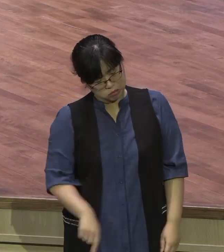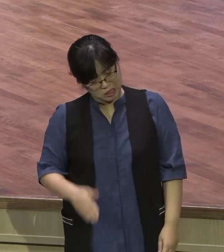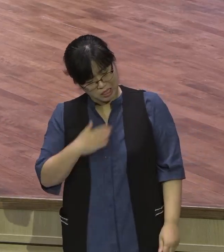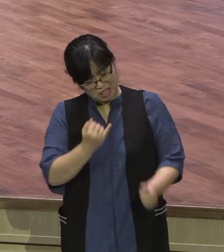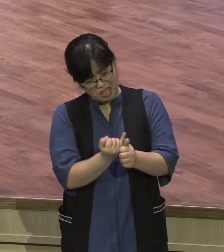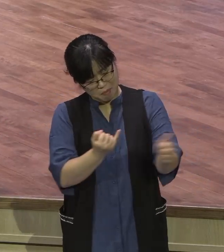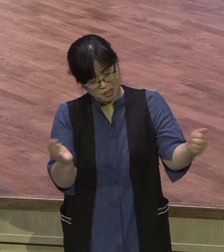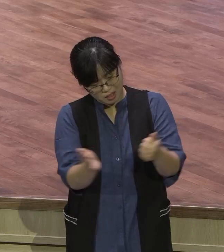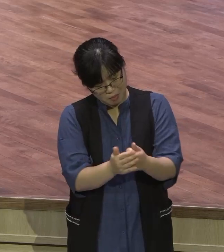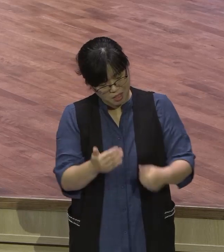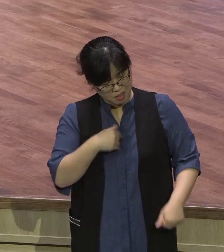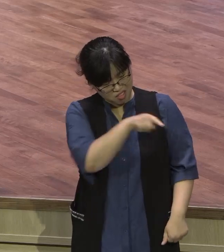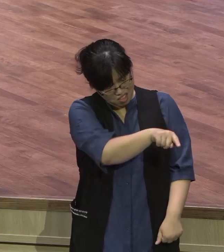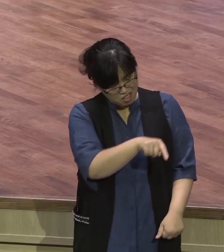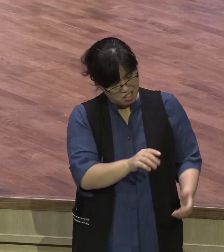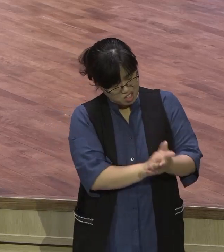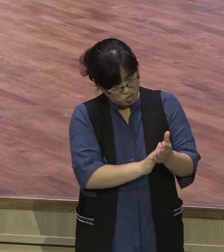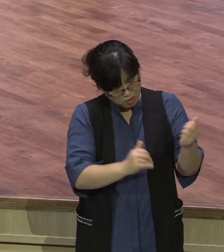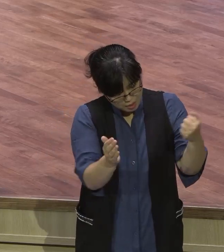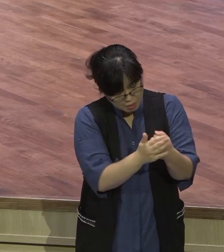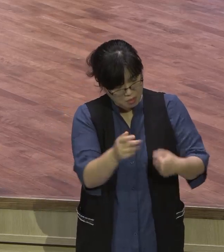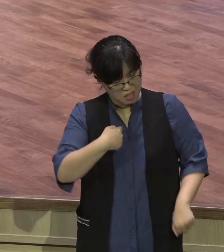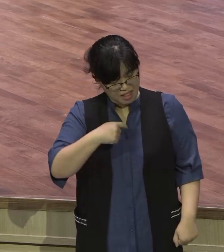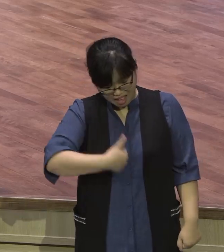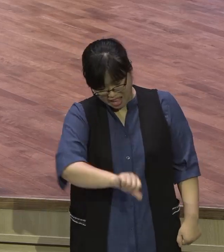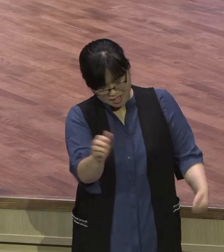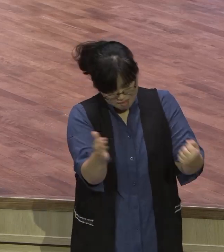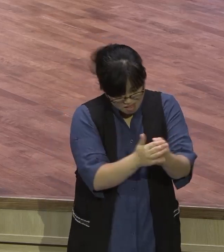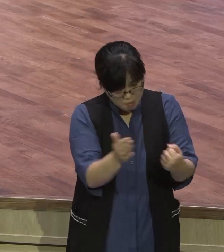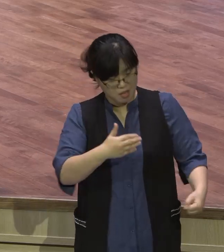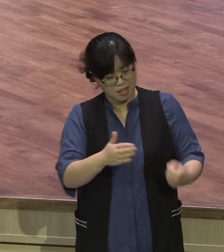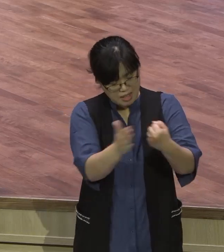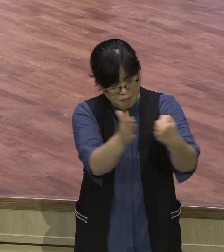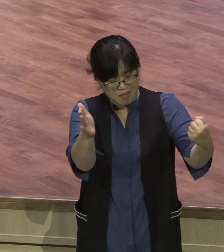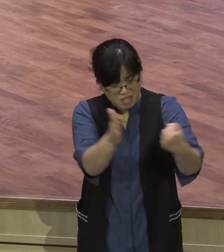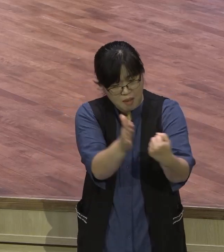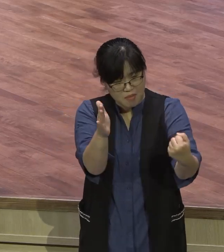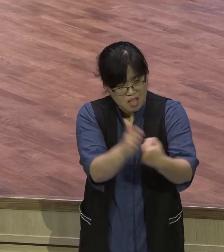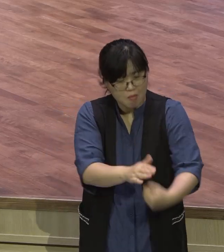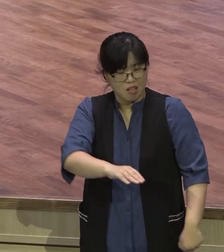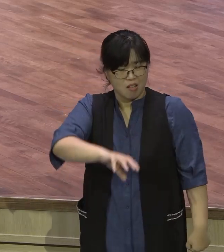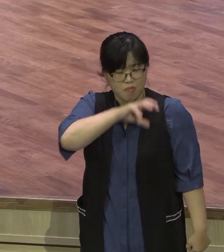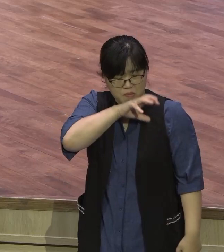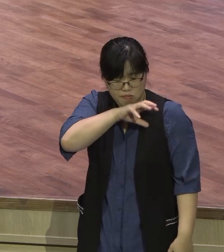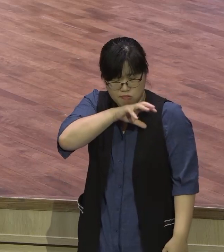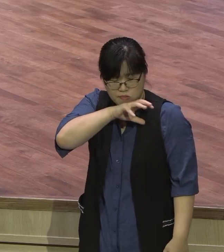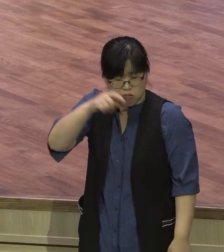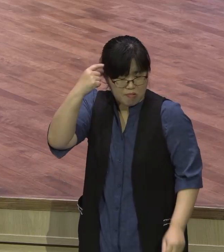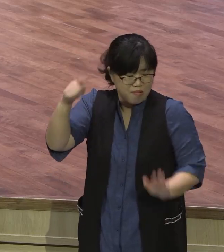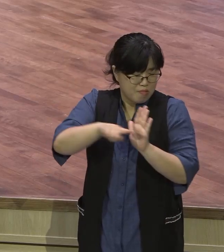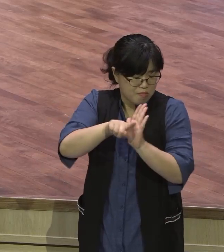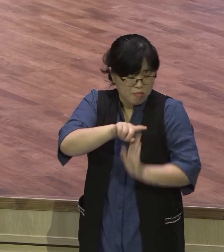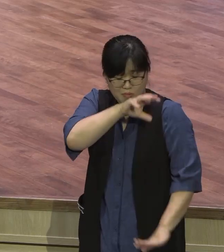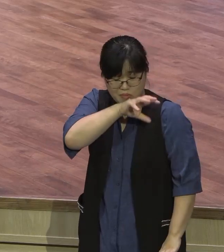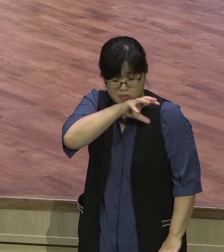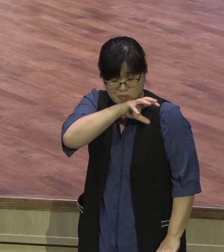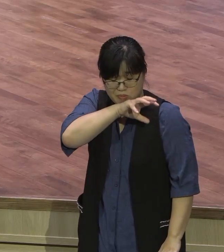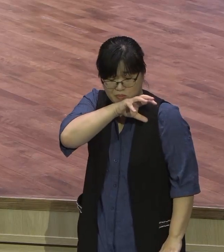속임수예요 다 속은 거예요 그 이유 없어 어떤 상황 상관없어 참 평안 아멘 참 기쁨 참 감사